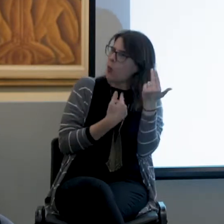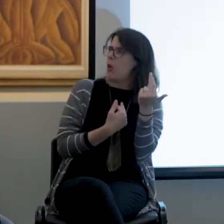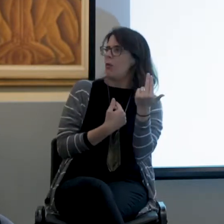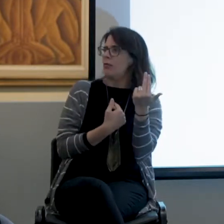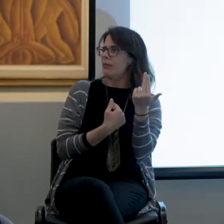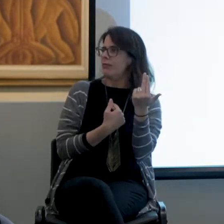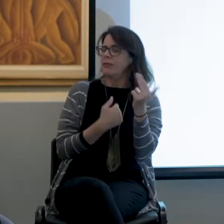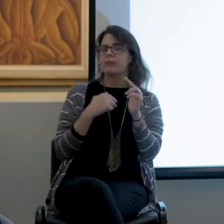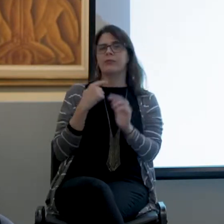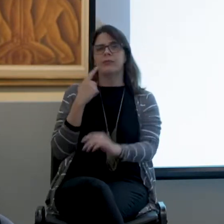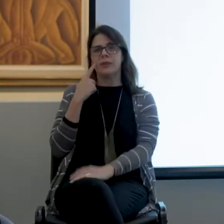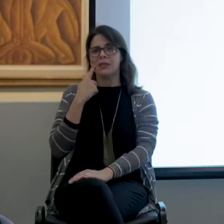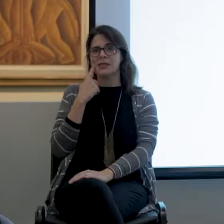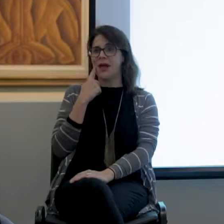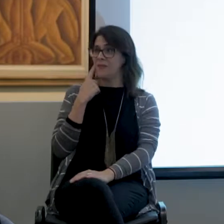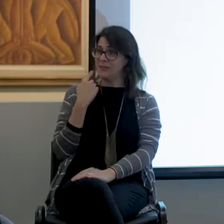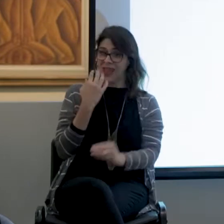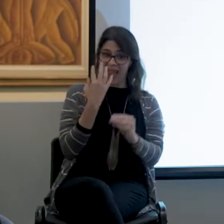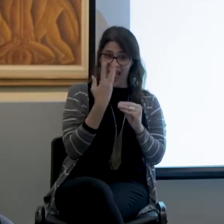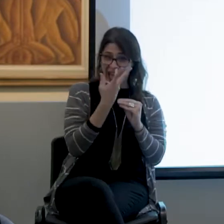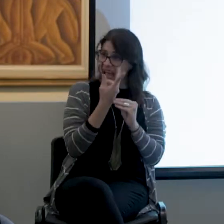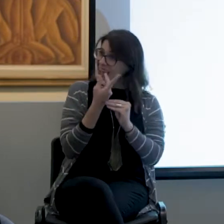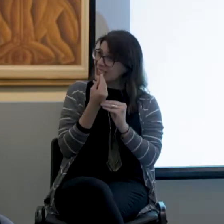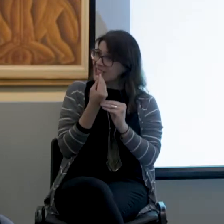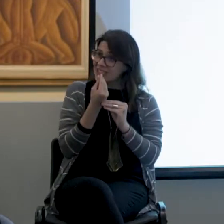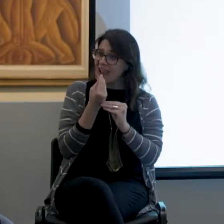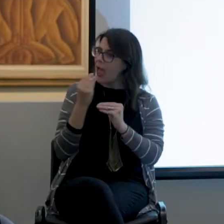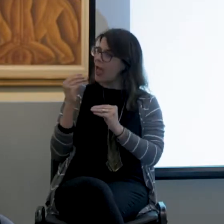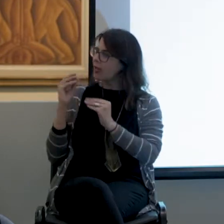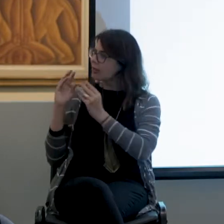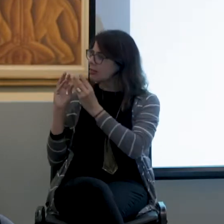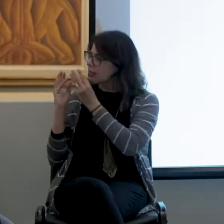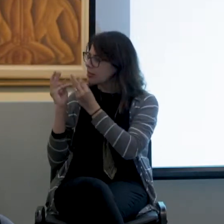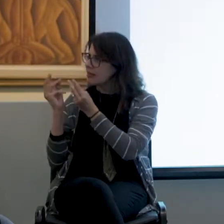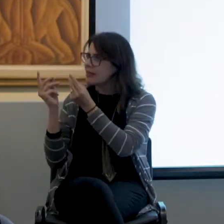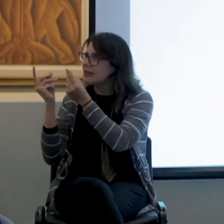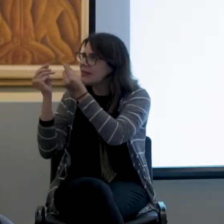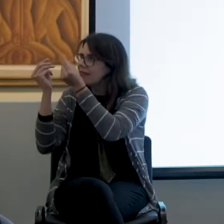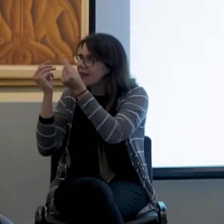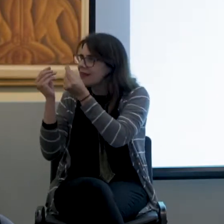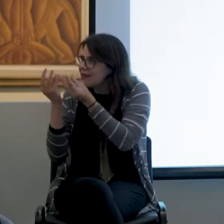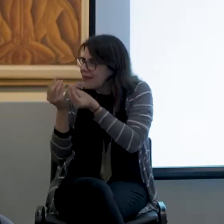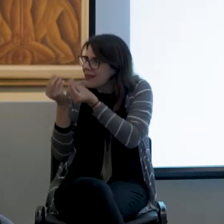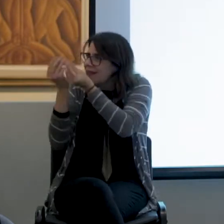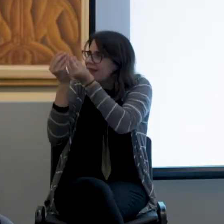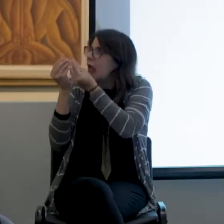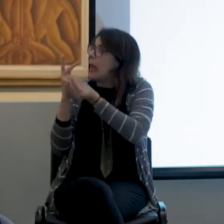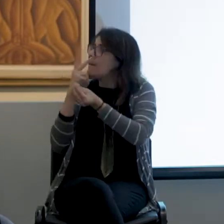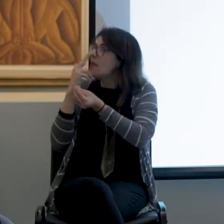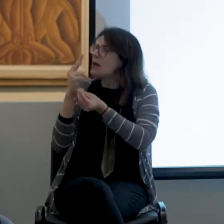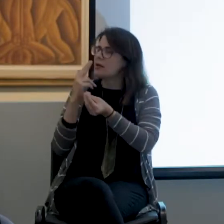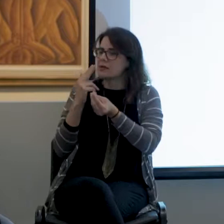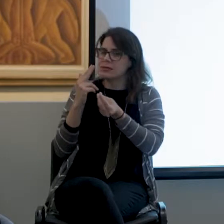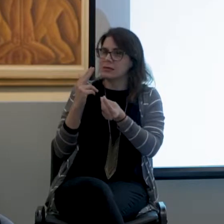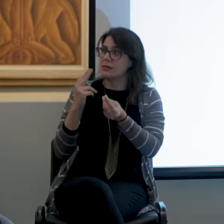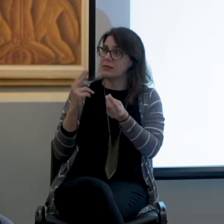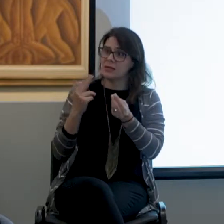carnal, tátil, né? Ela é um convite ao pecado sempre.